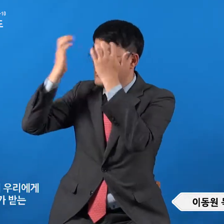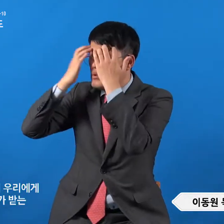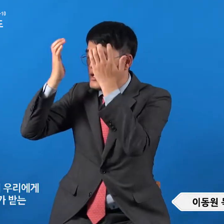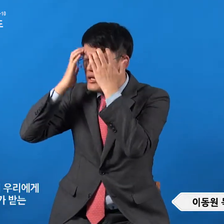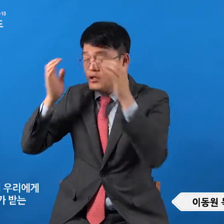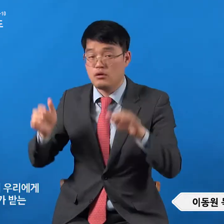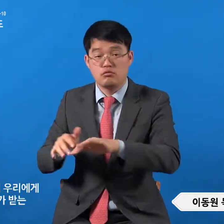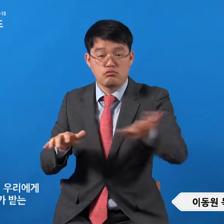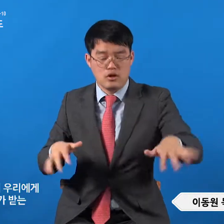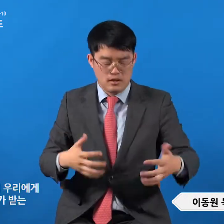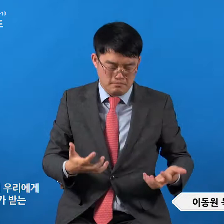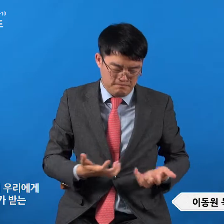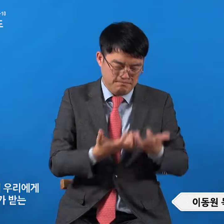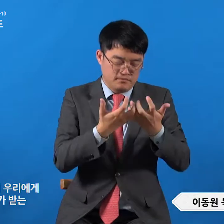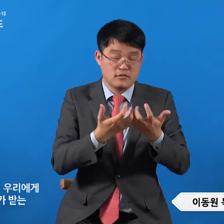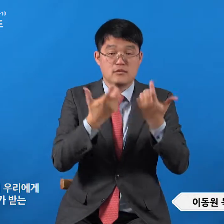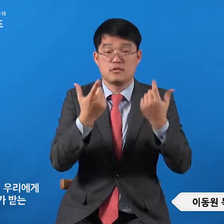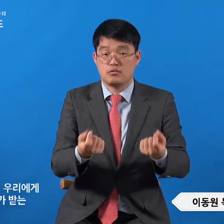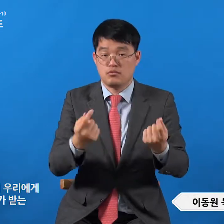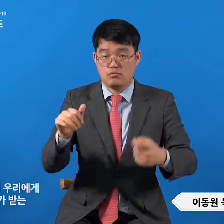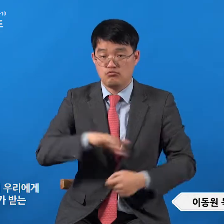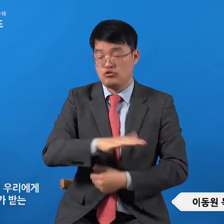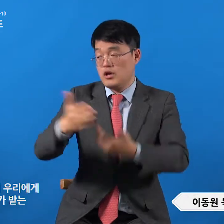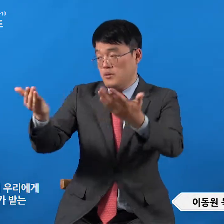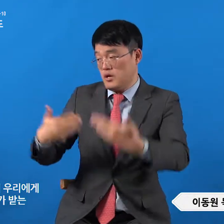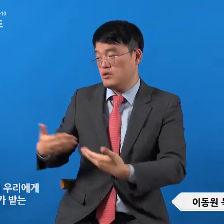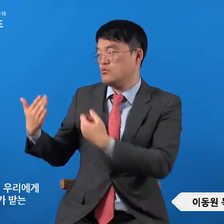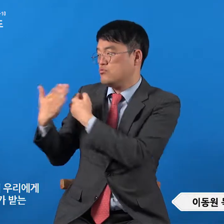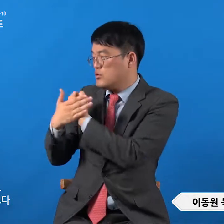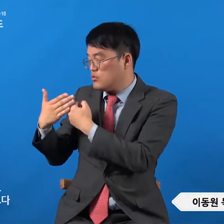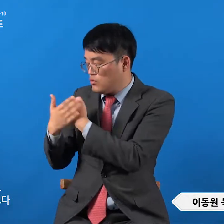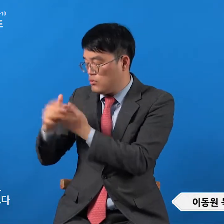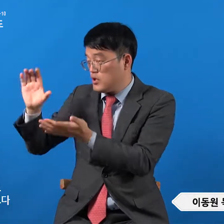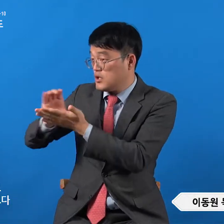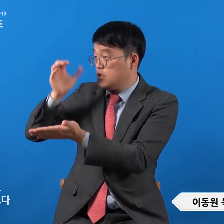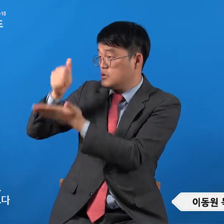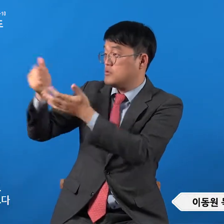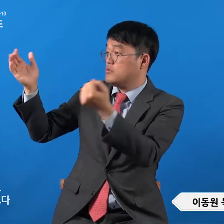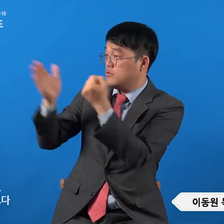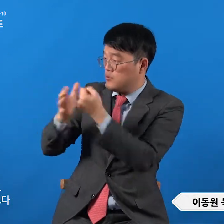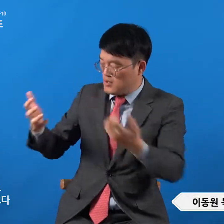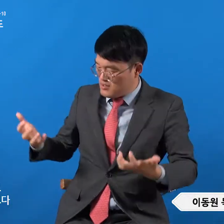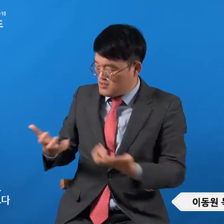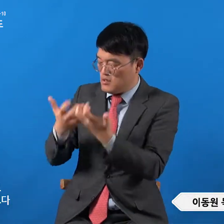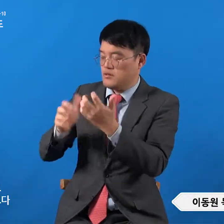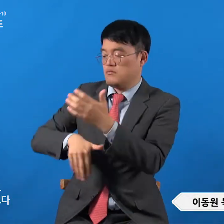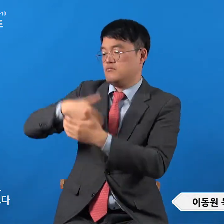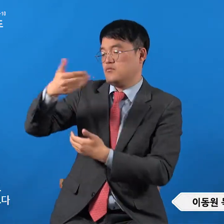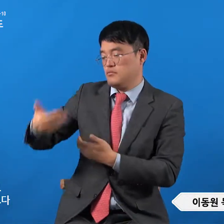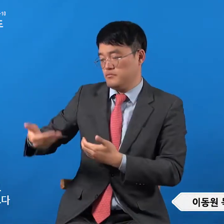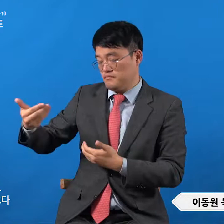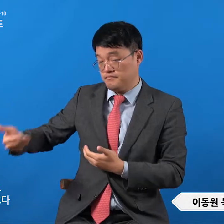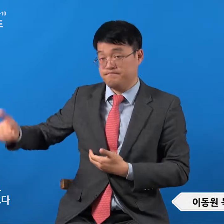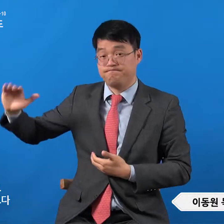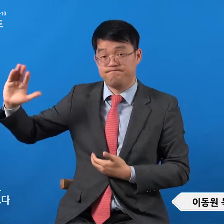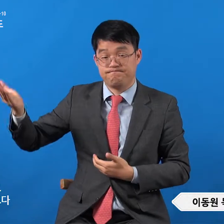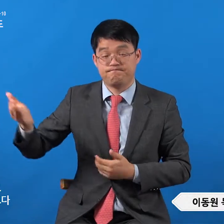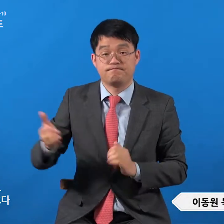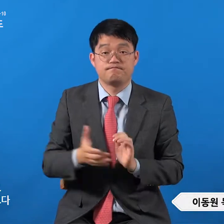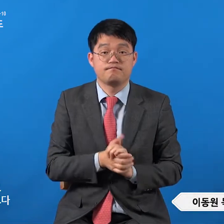고난이 우리에게 넘친 것 같이 우리가 받는 위로도 그리스도로 말미암아 넘치는도다.